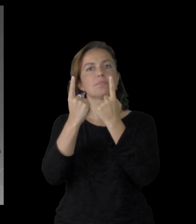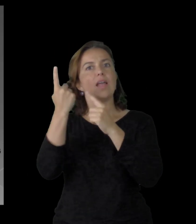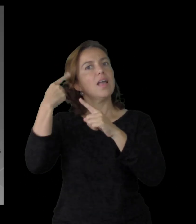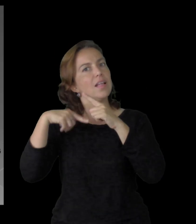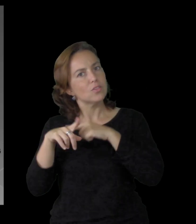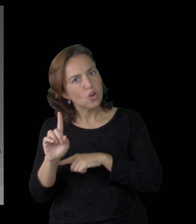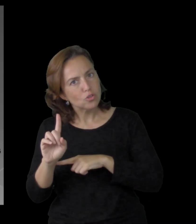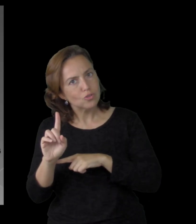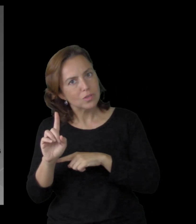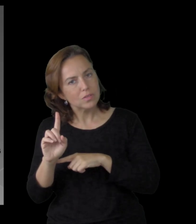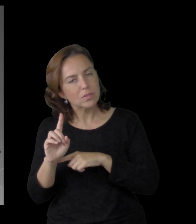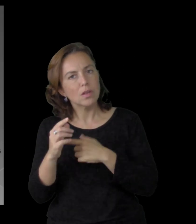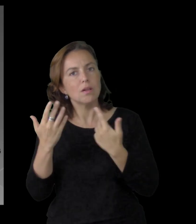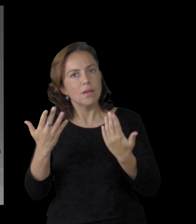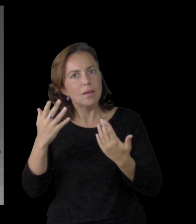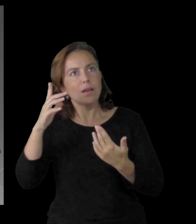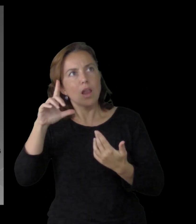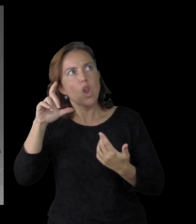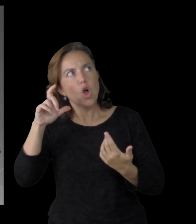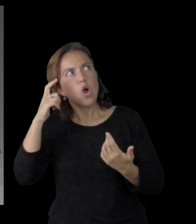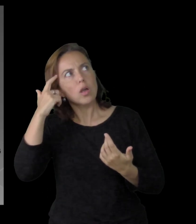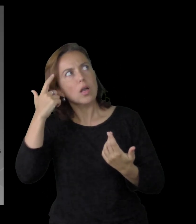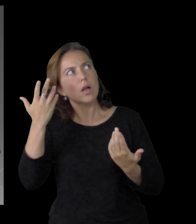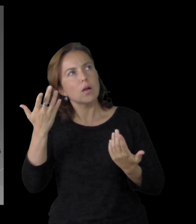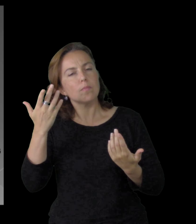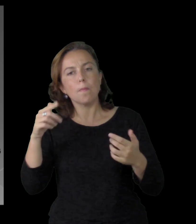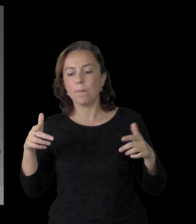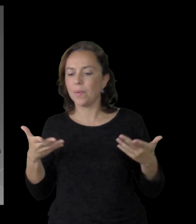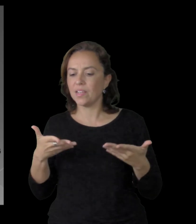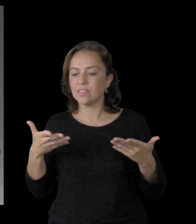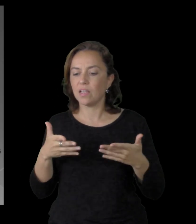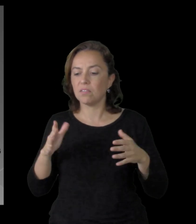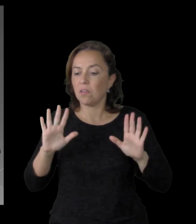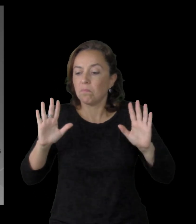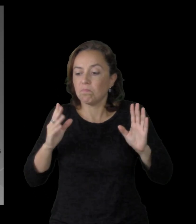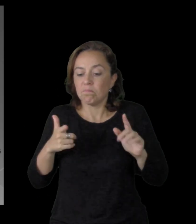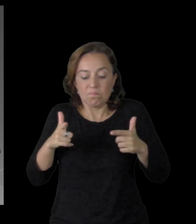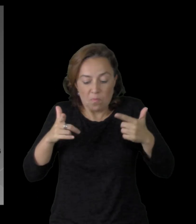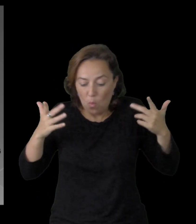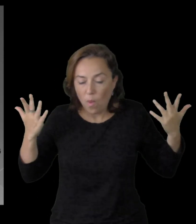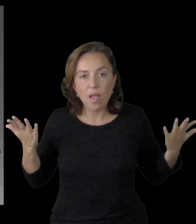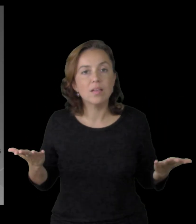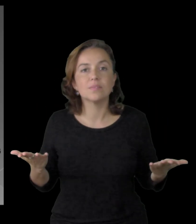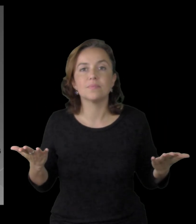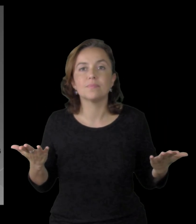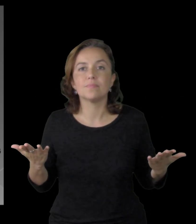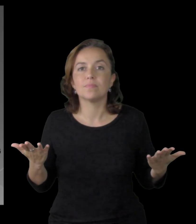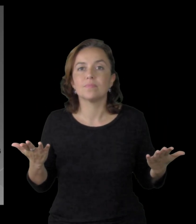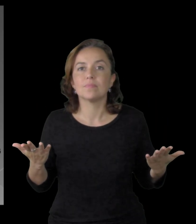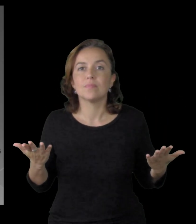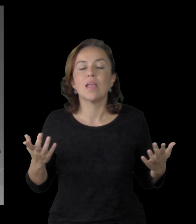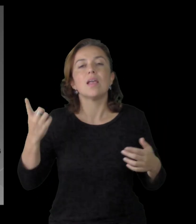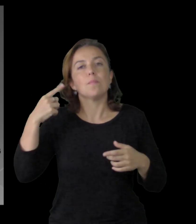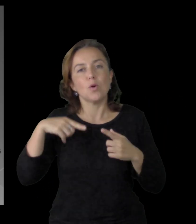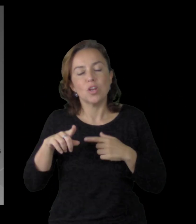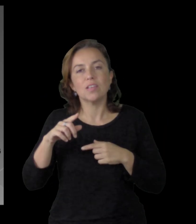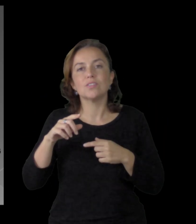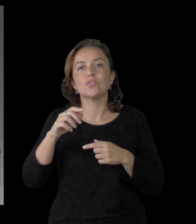punto de vista lógico, el presente no tiene ser. Por eso es que la postura de Agustín de